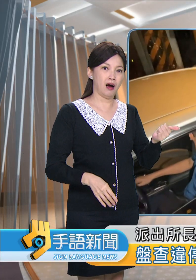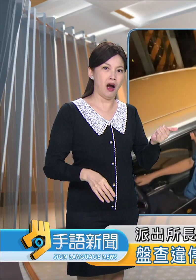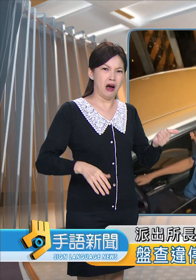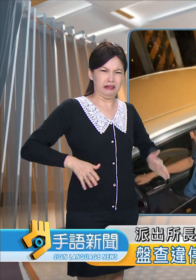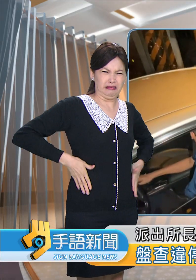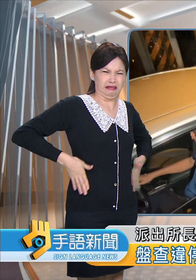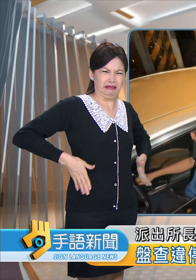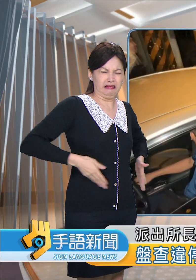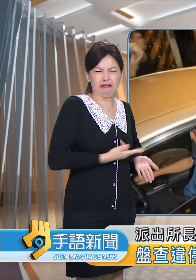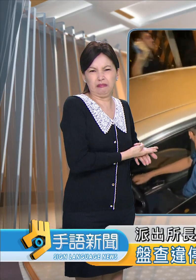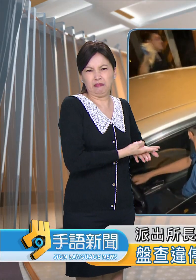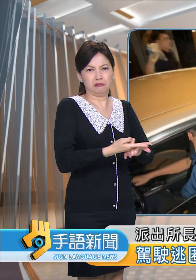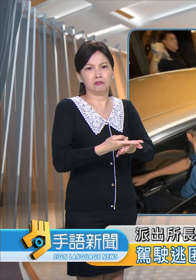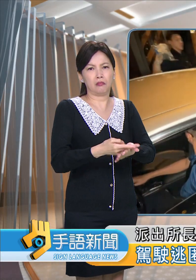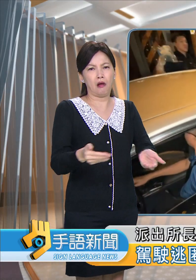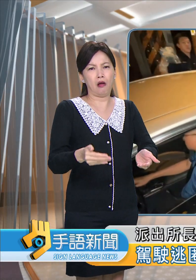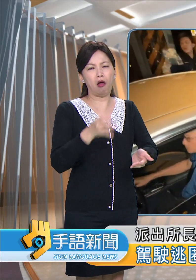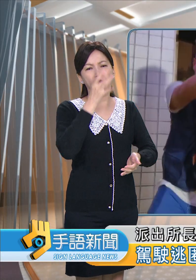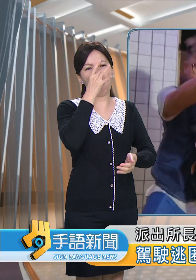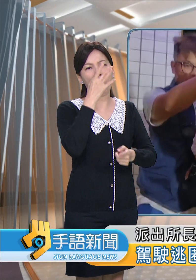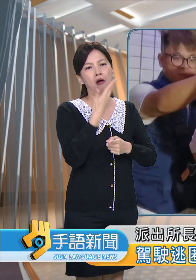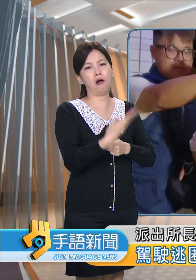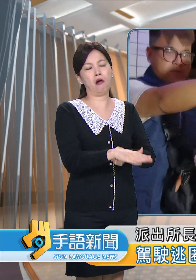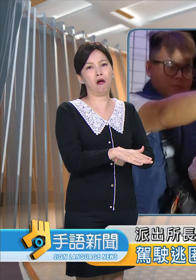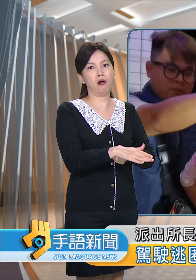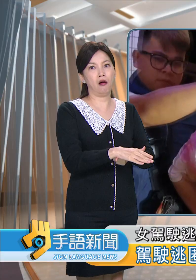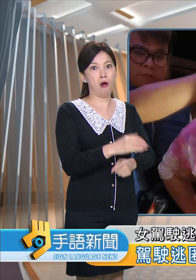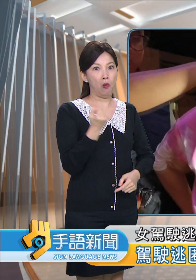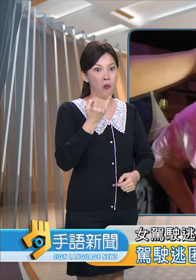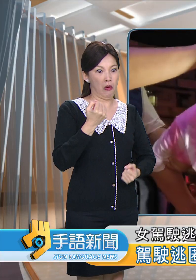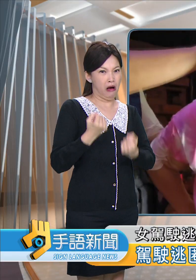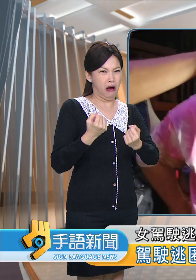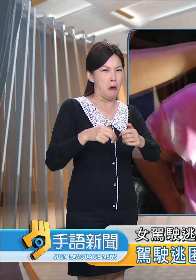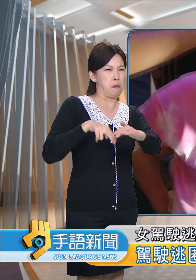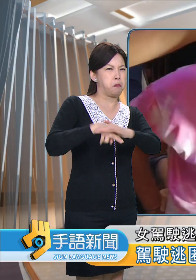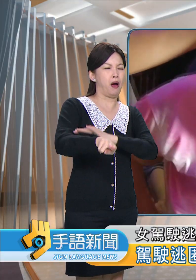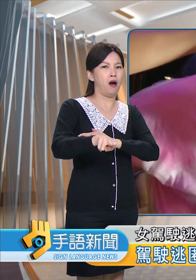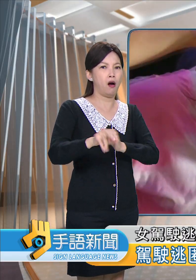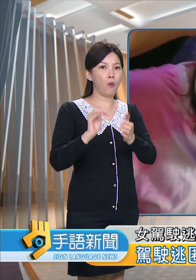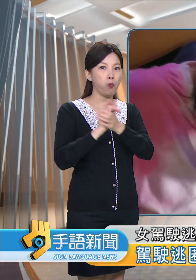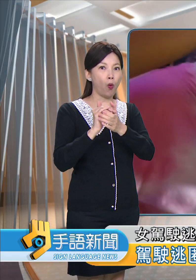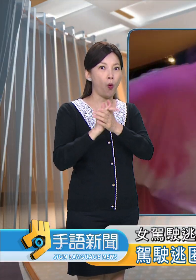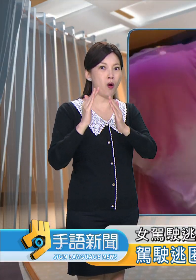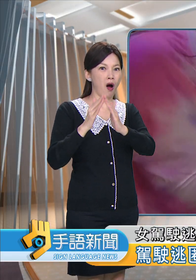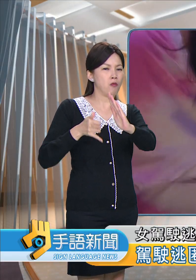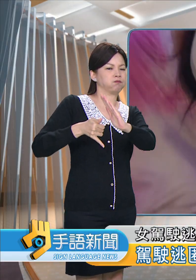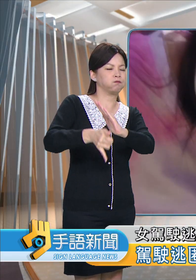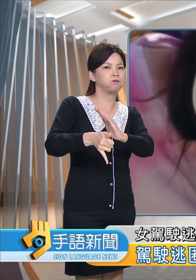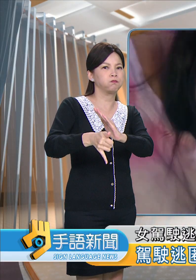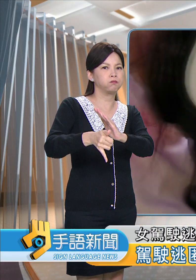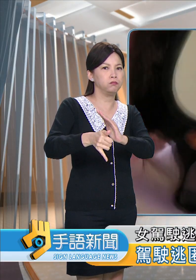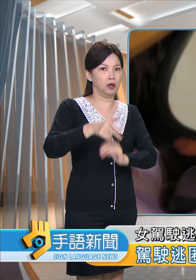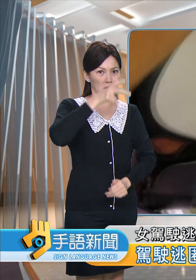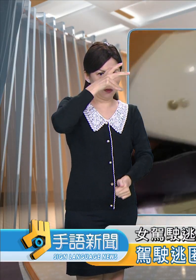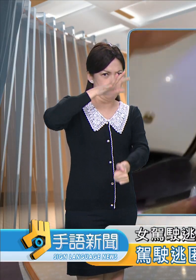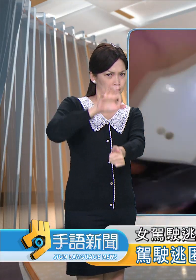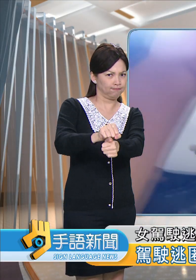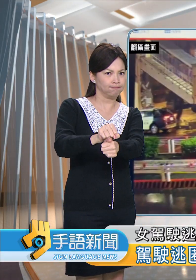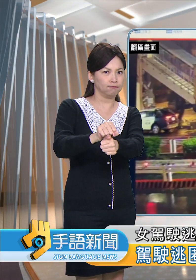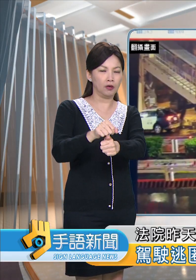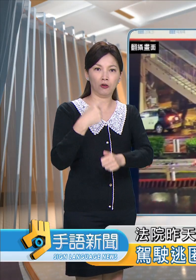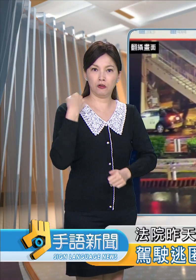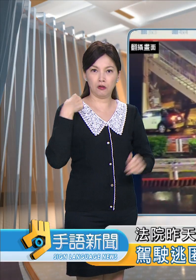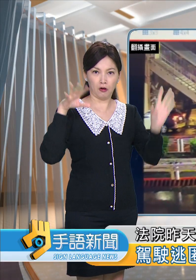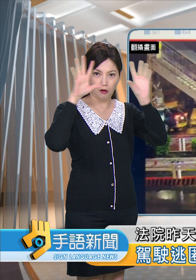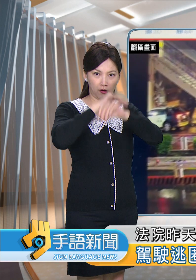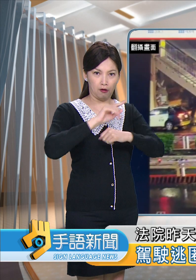派出所长送医宣告不治。女驾驶逃逸之后，在朋友家中被捕，法